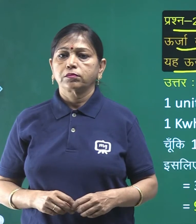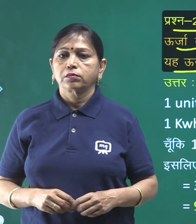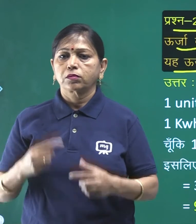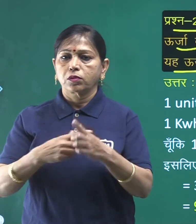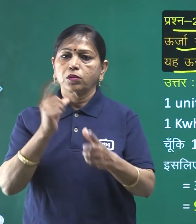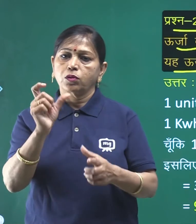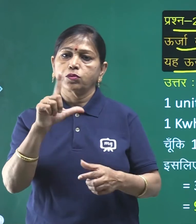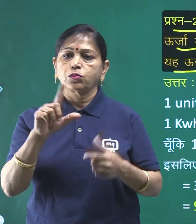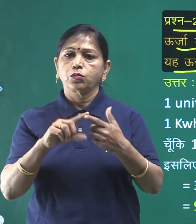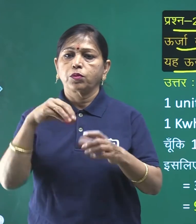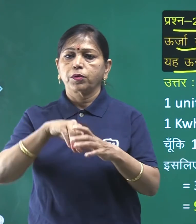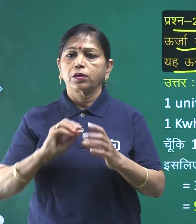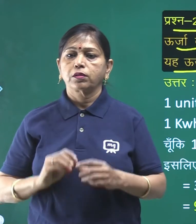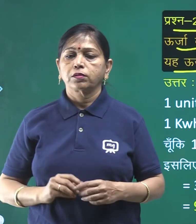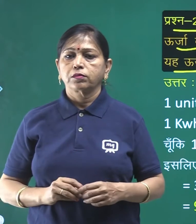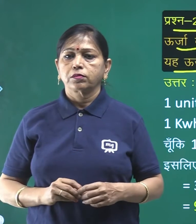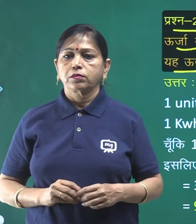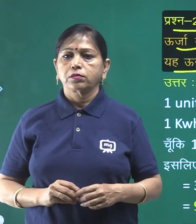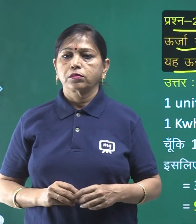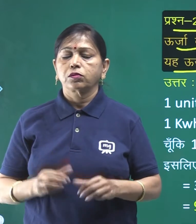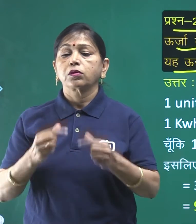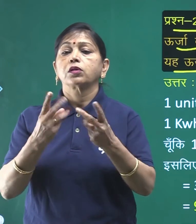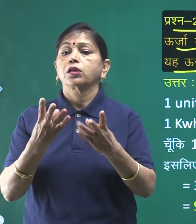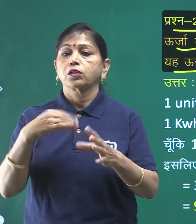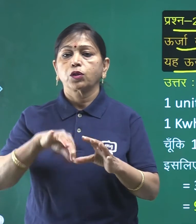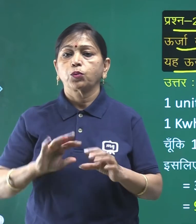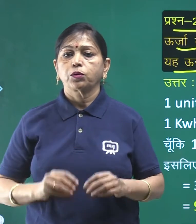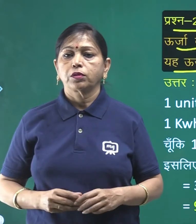जूल में कितनी होगी?